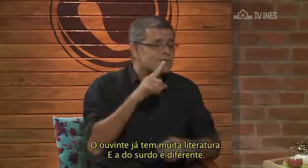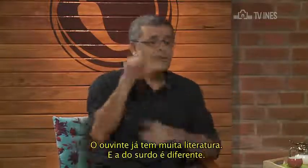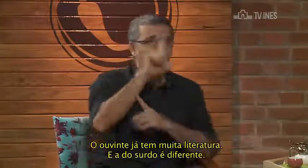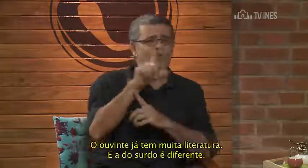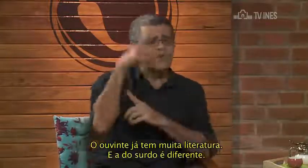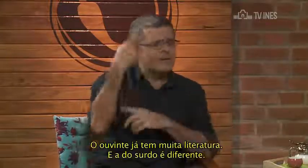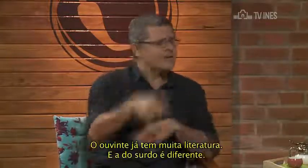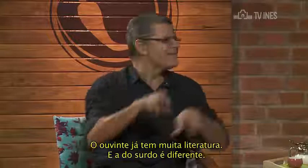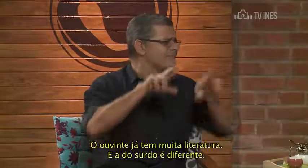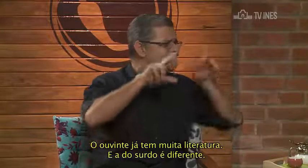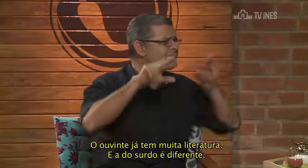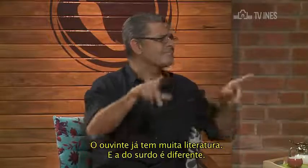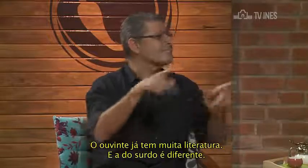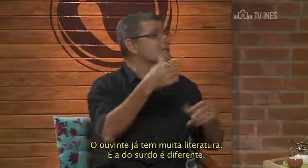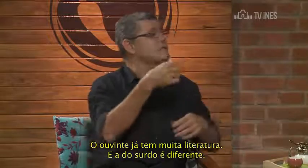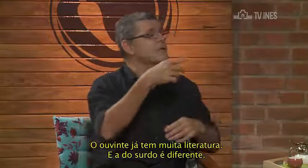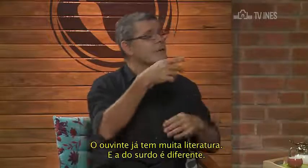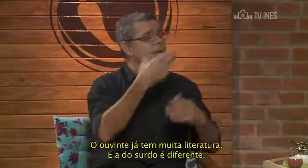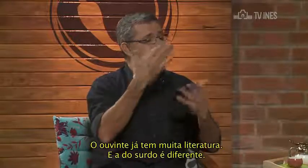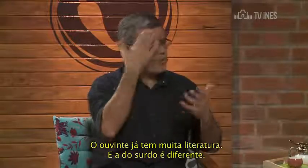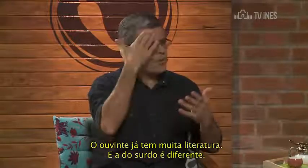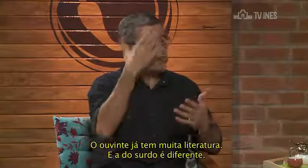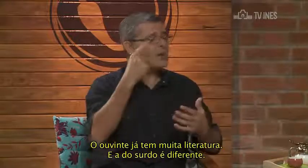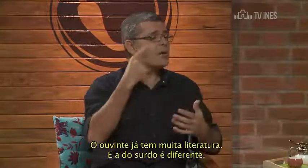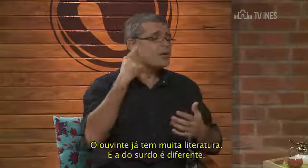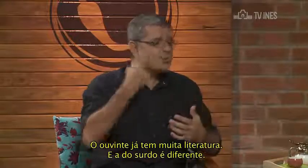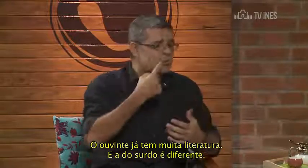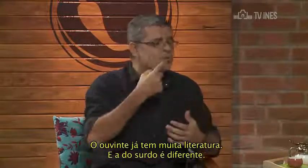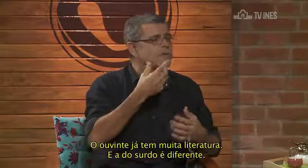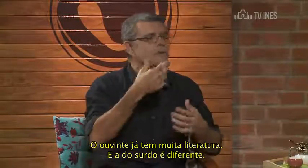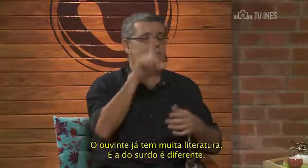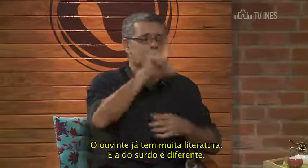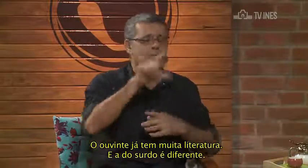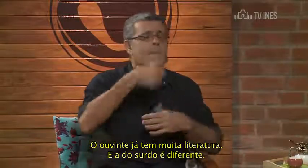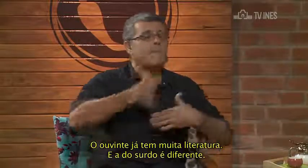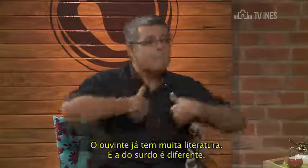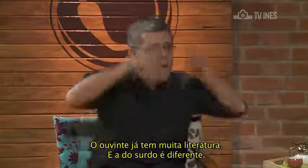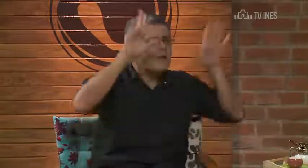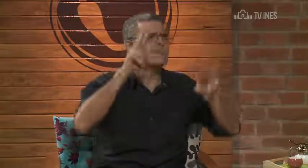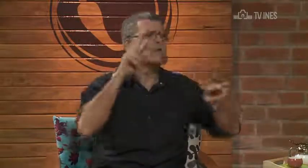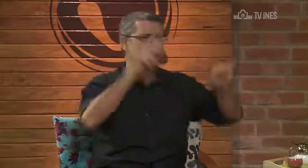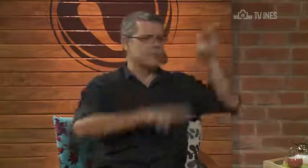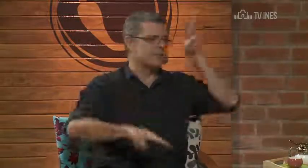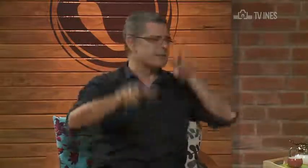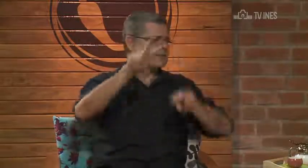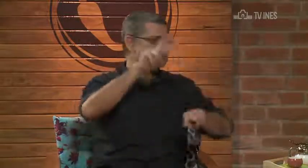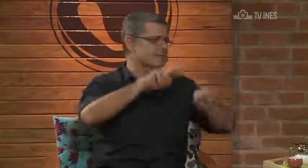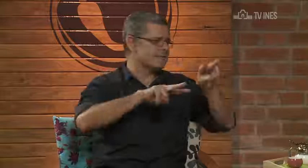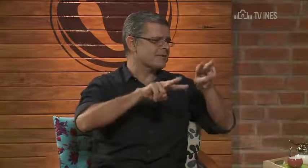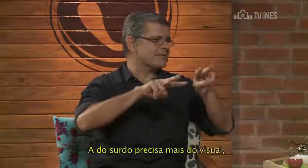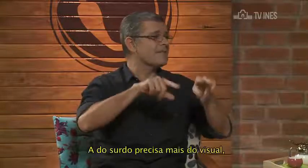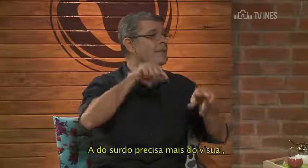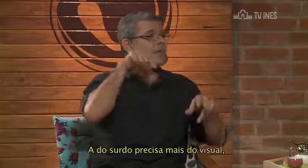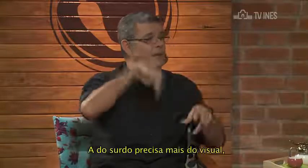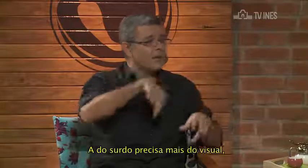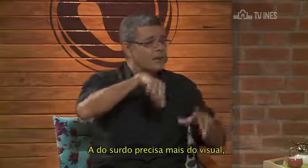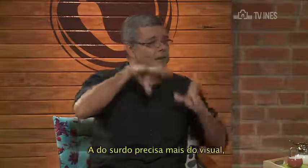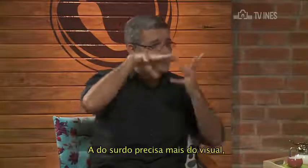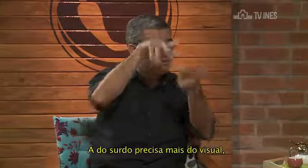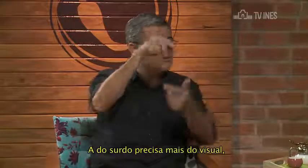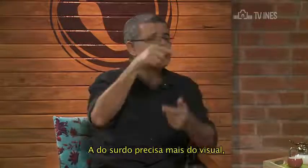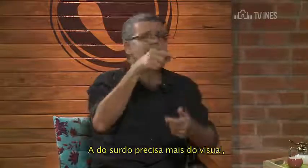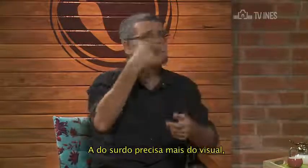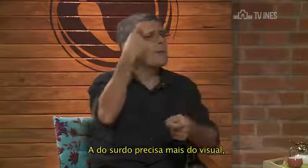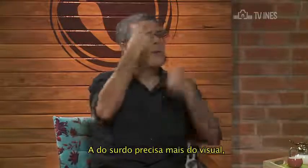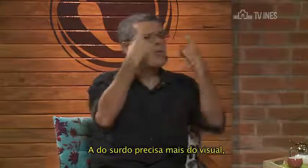O ouvinte já tem muita literatura e a do surdo é diferente. A do surdo